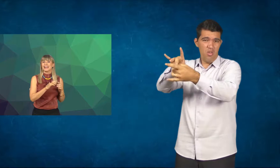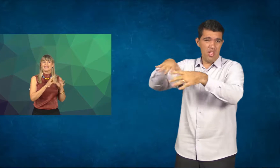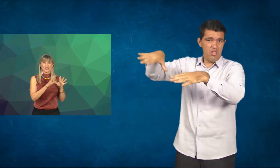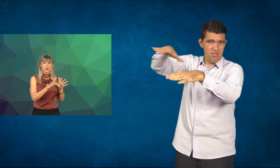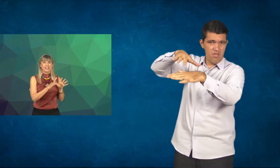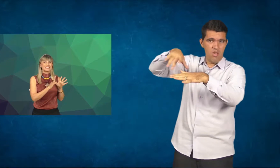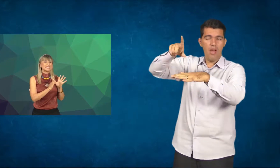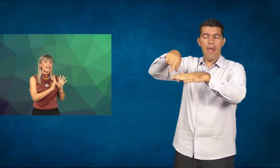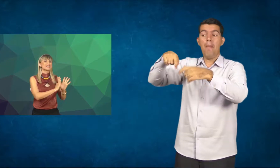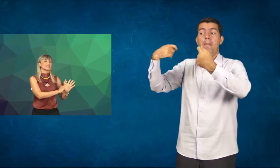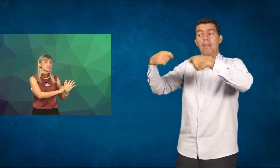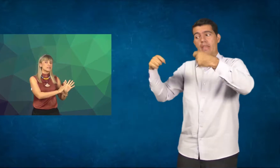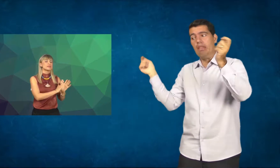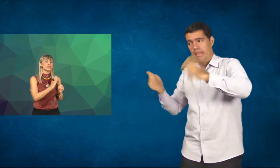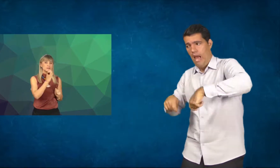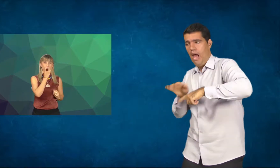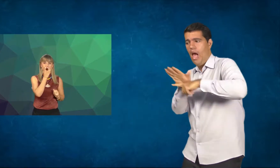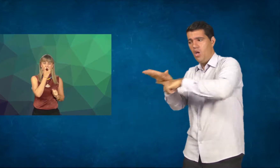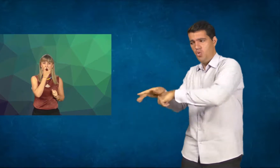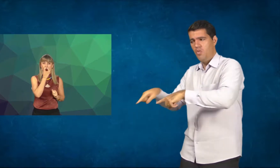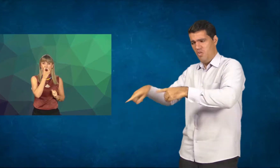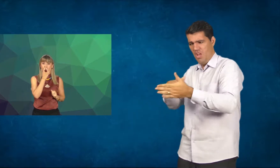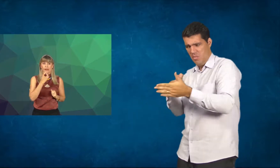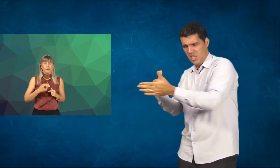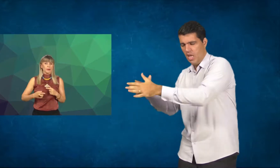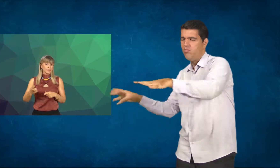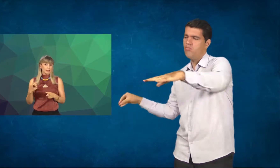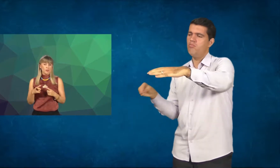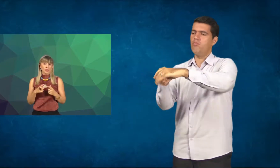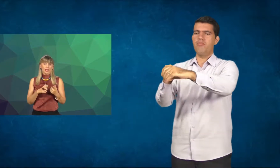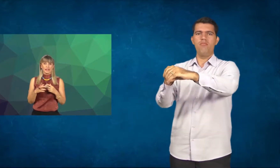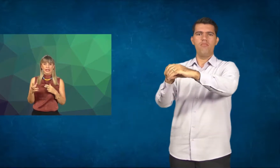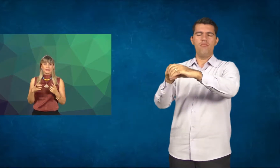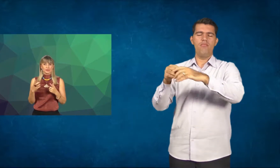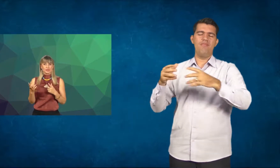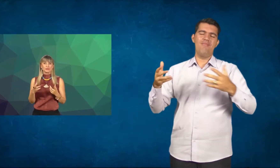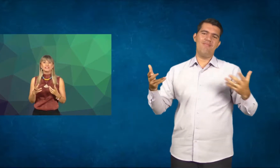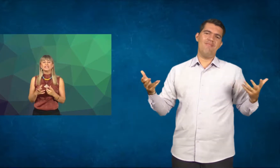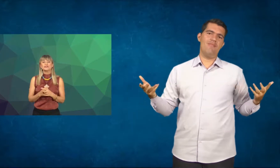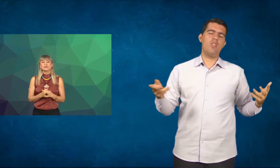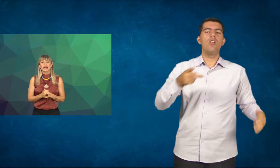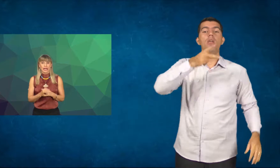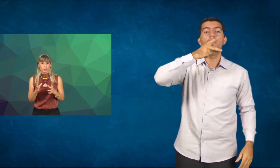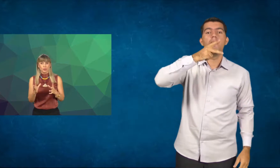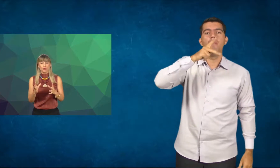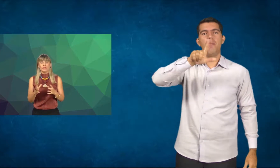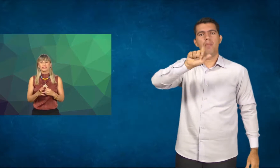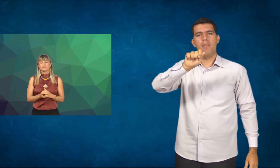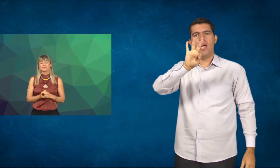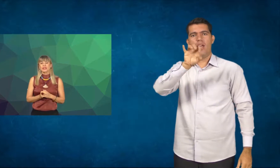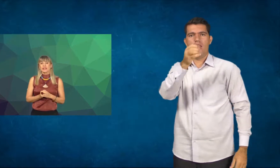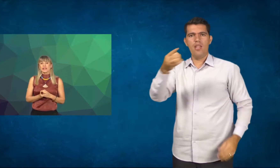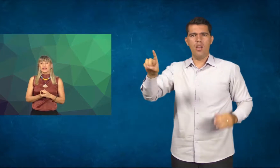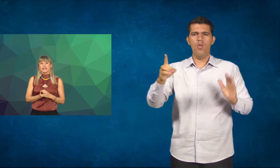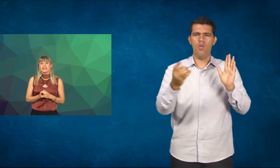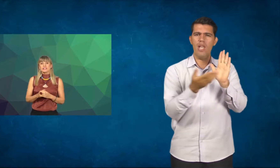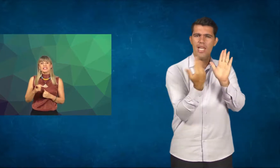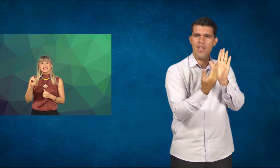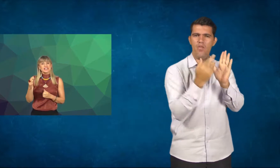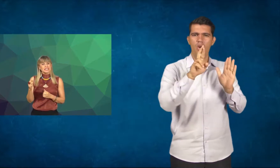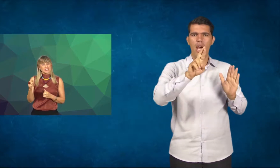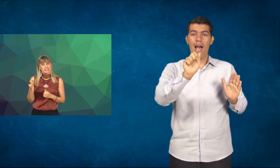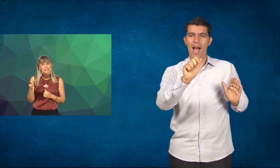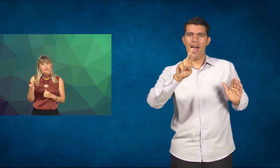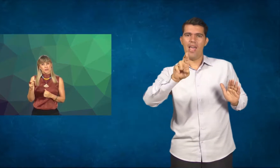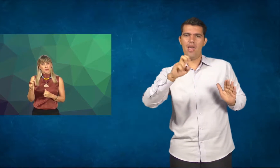contexto, adequadas àquelas limitações. Platão, porém, relata no seu livro, A República, que